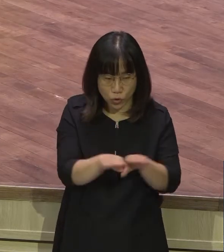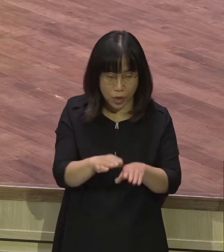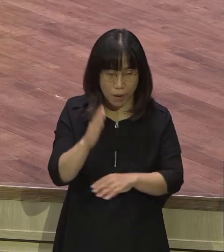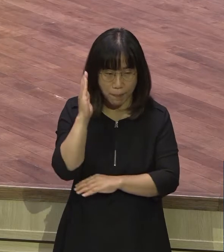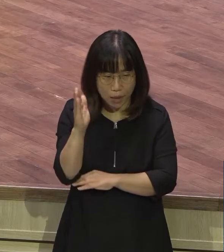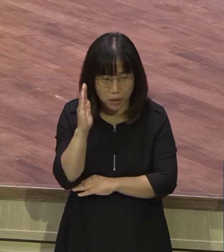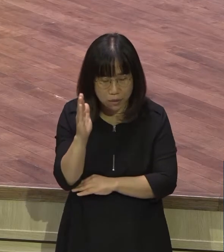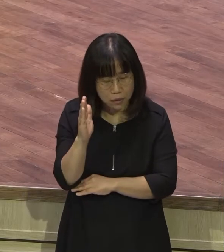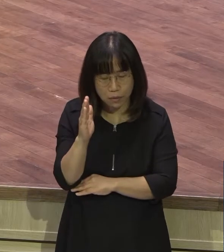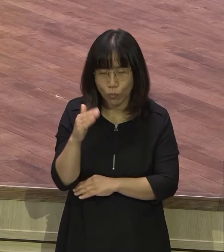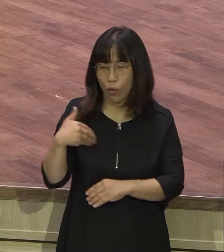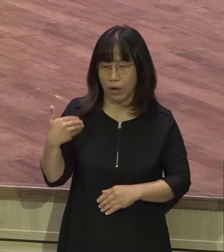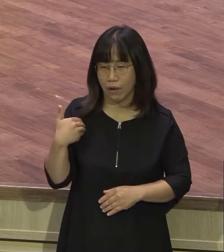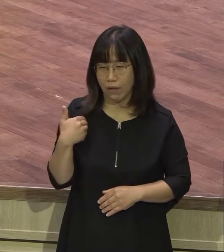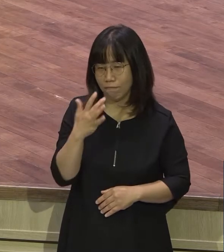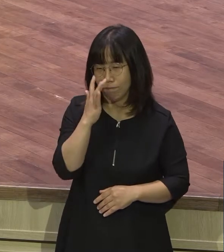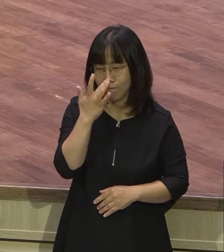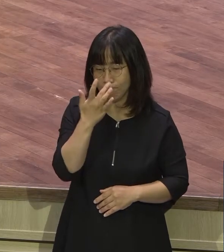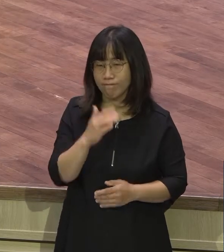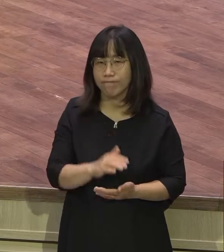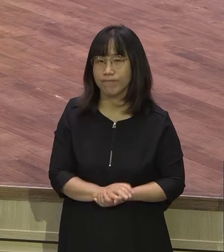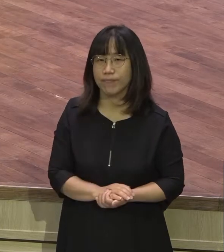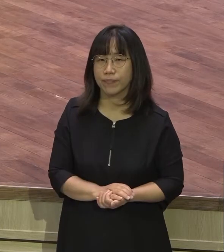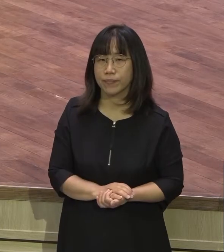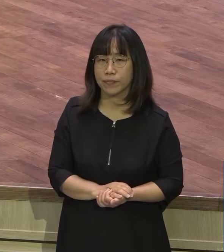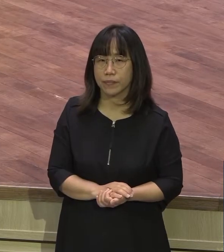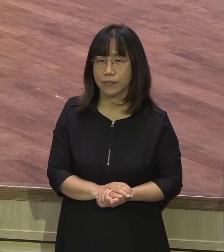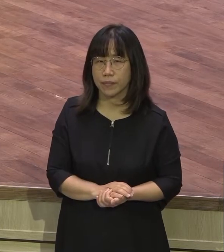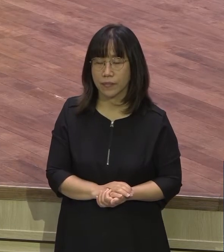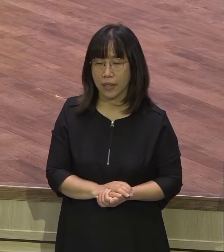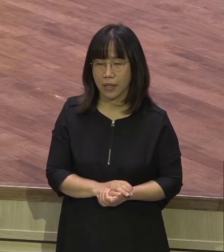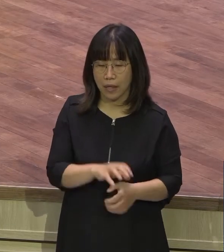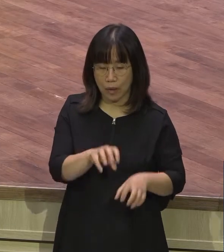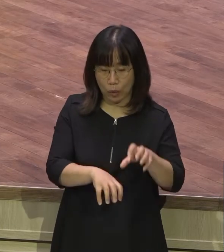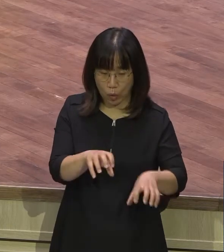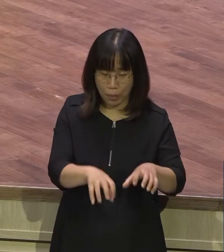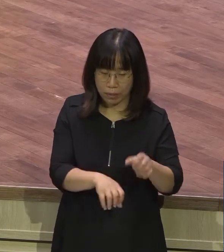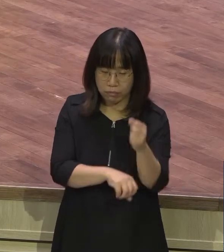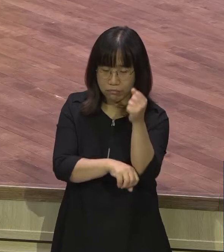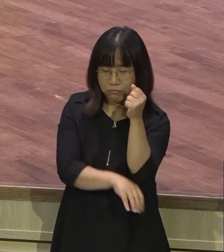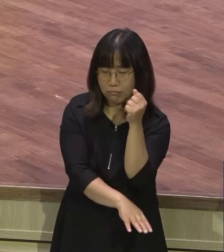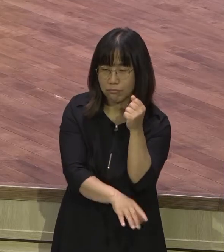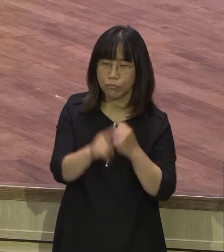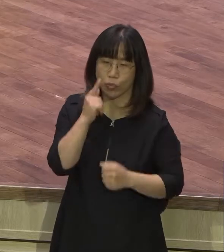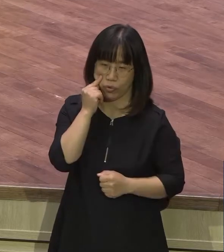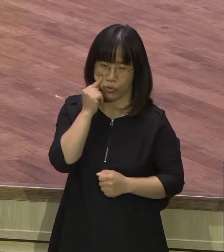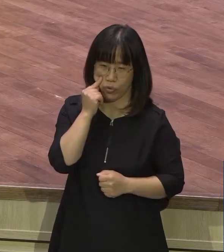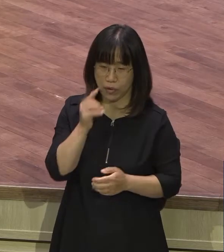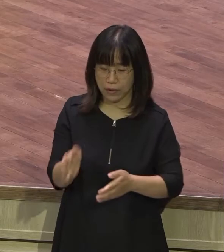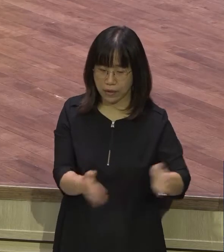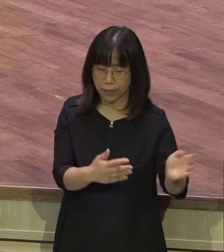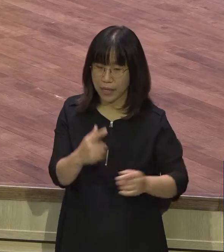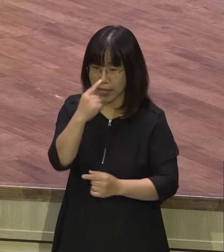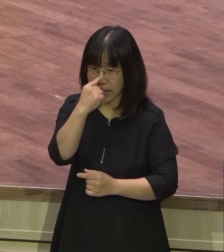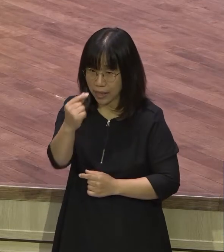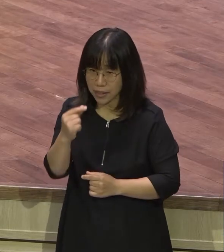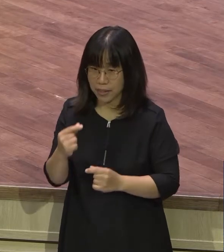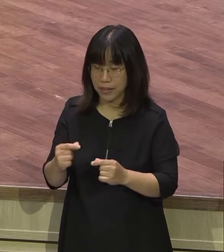무엇을 알아보라겠지 말씀에 적용이 안 돼 그러니까 막 그냥 그냥 완전히 또 단문에 돌밭 가스들게 뭐냐